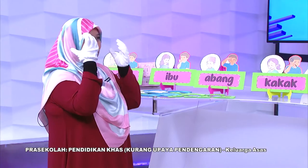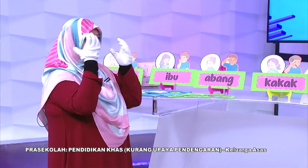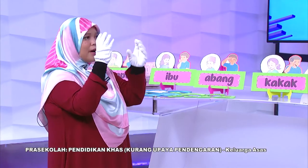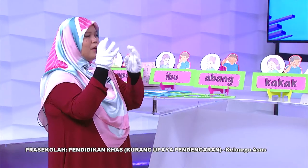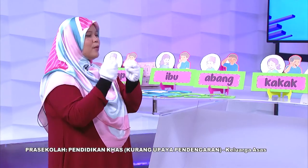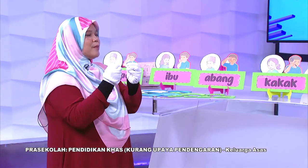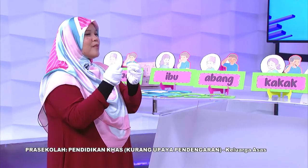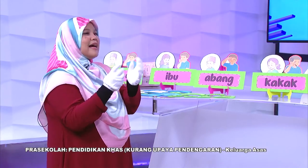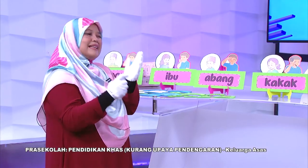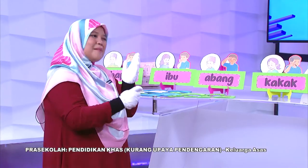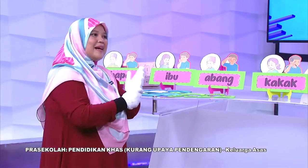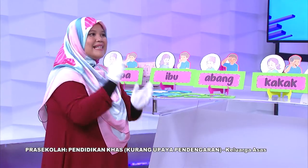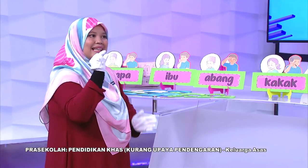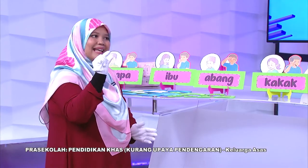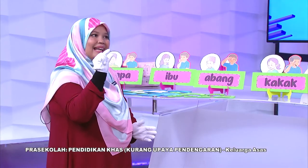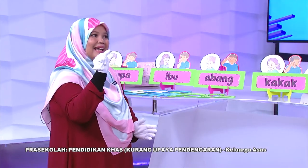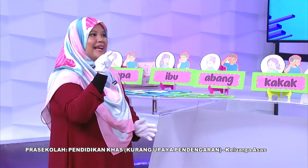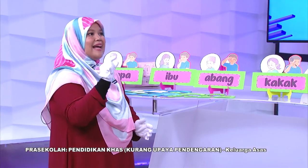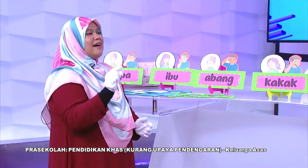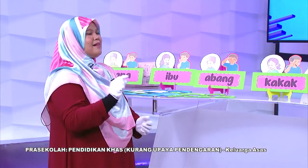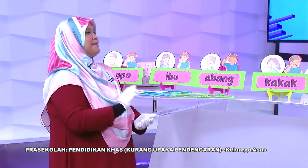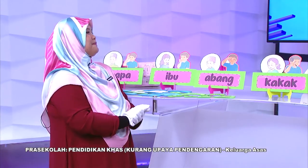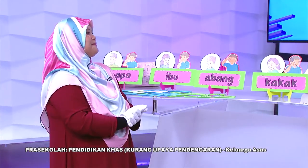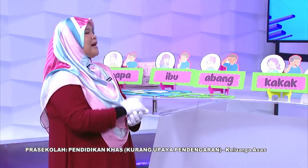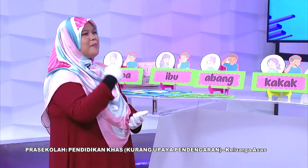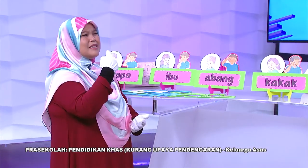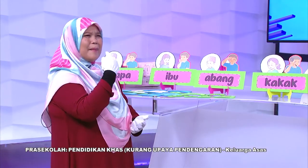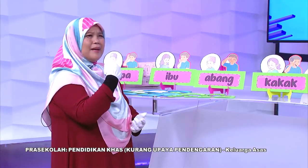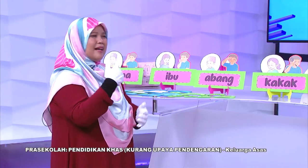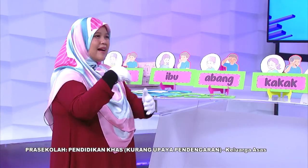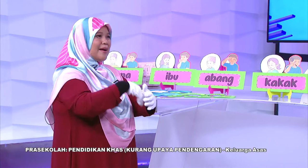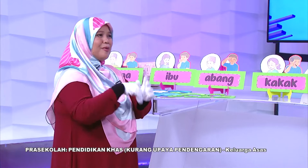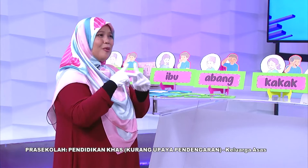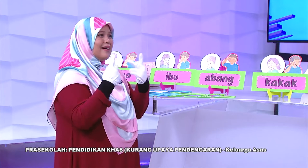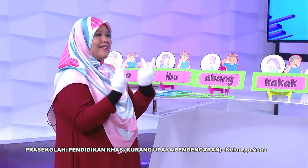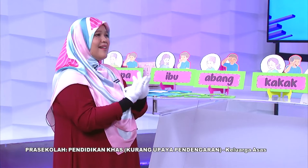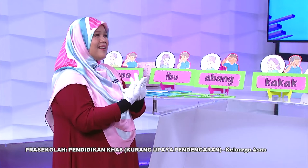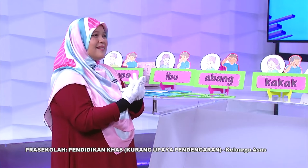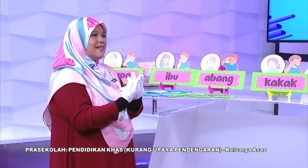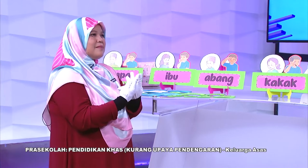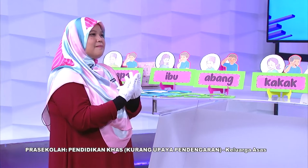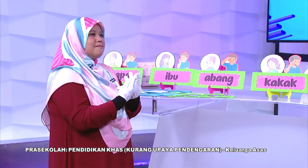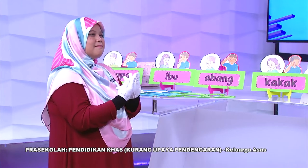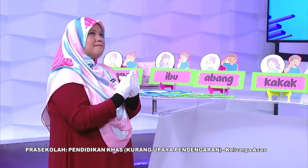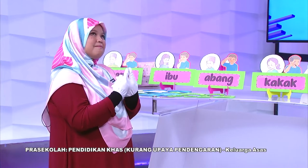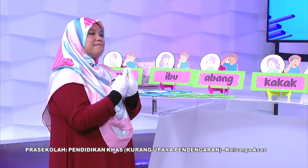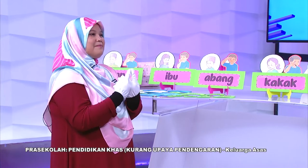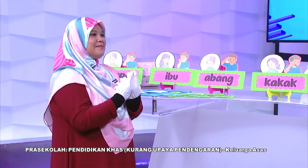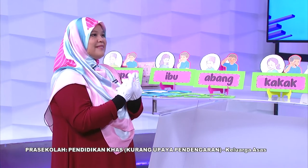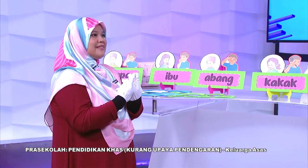Chairul tambah sedikit lagi sampai Lagi dalam keluarga kalau